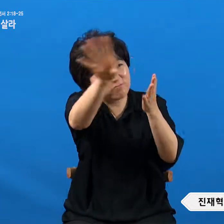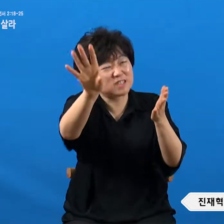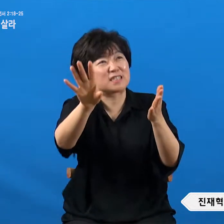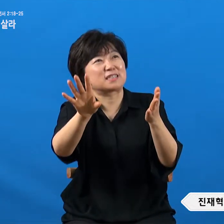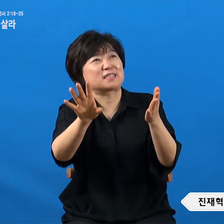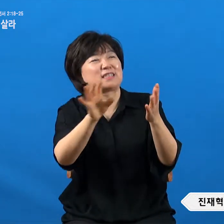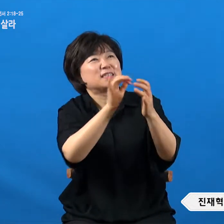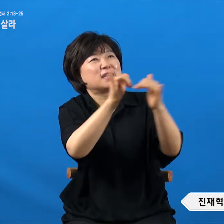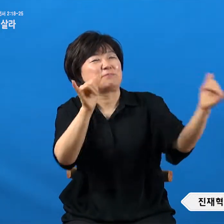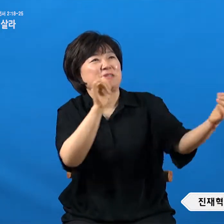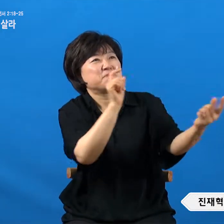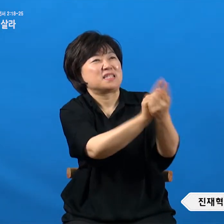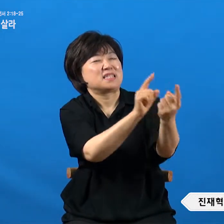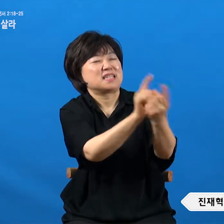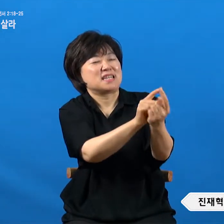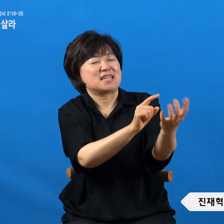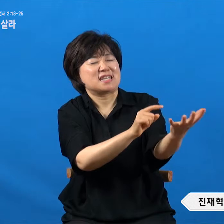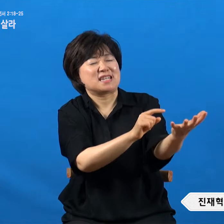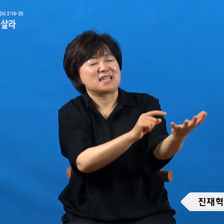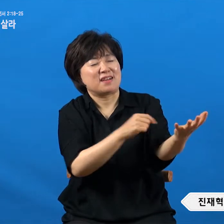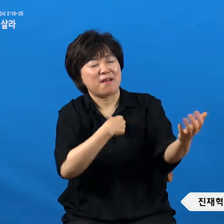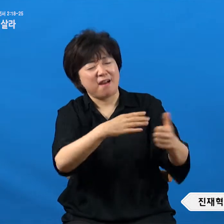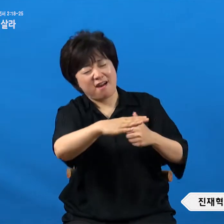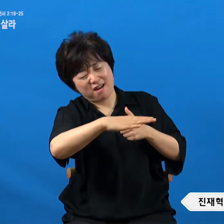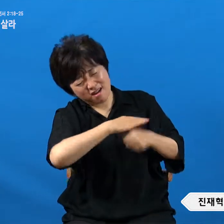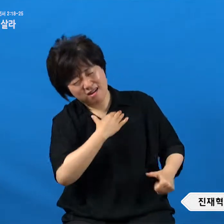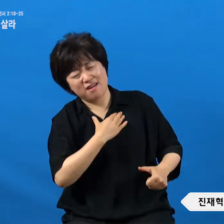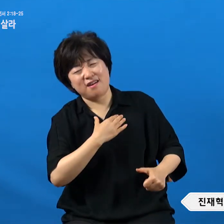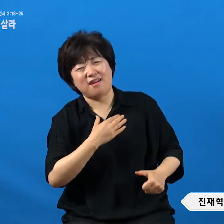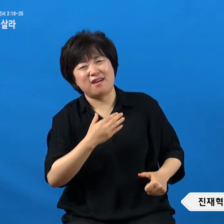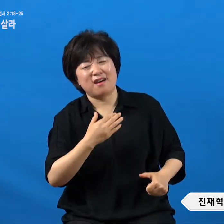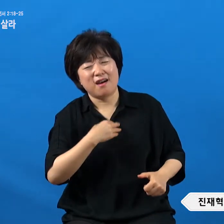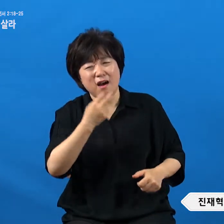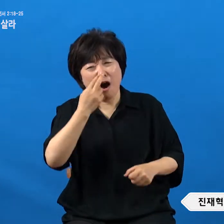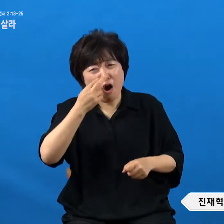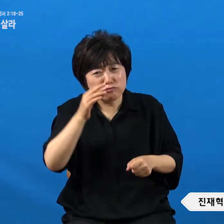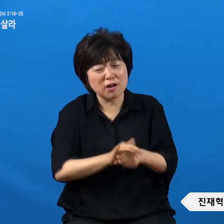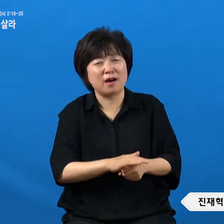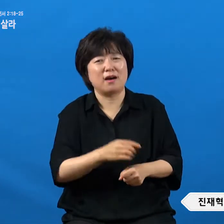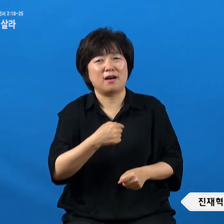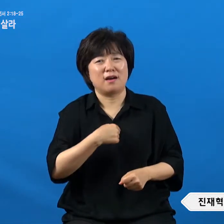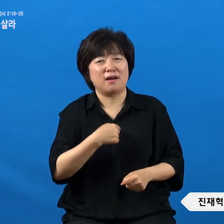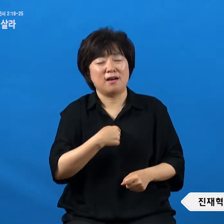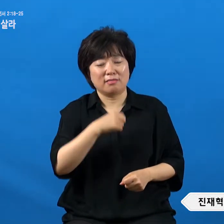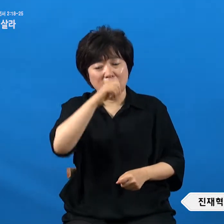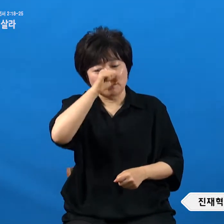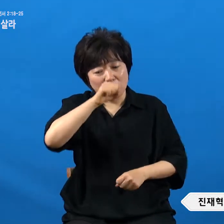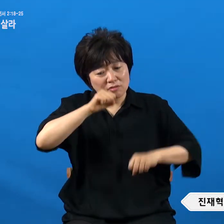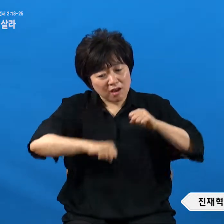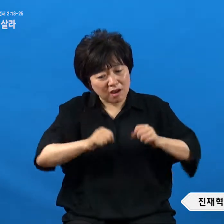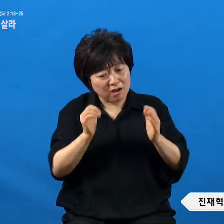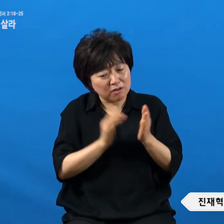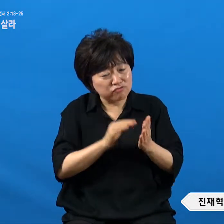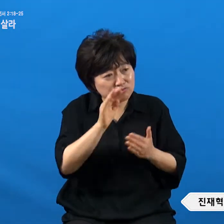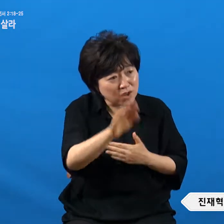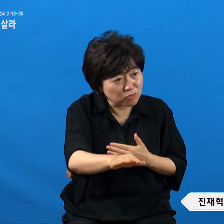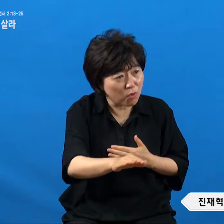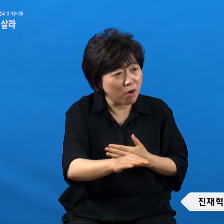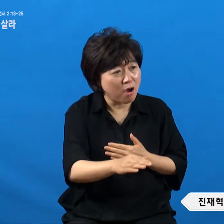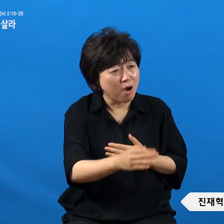삐딱한 사람들이 있습니다. 부당한 고난이 선을 행함으로도 우리 가운데